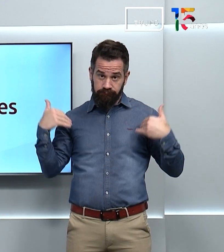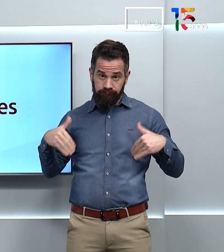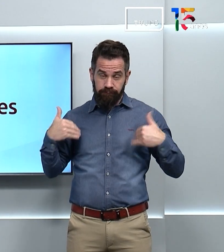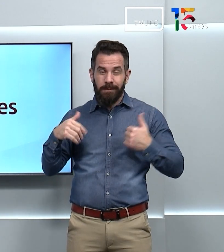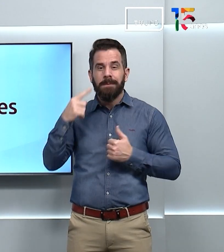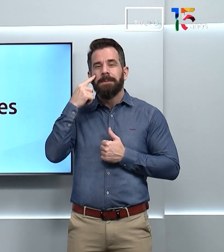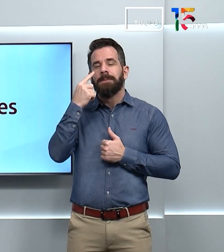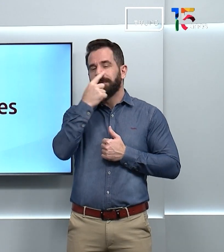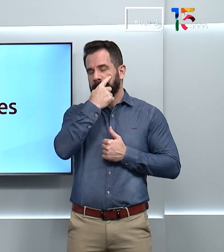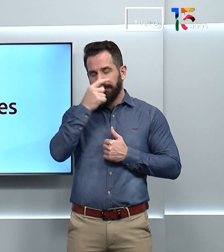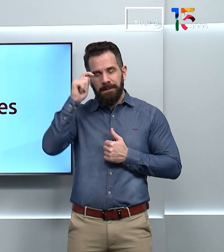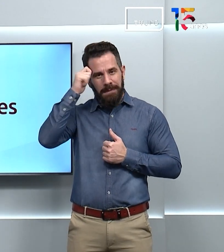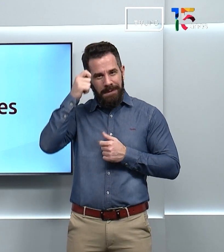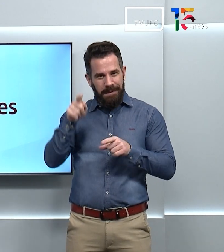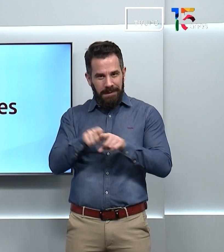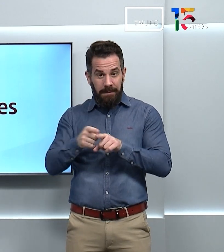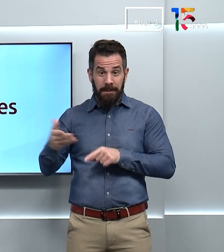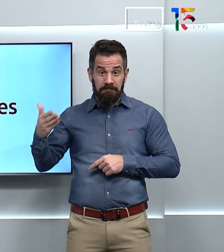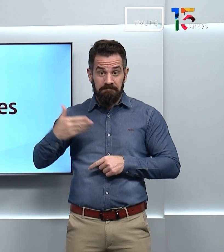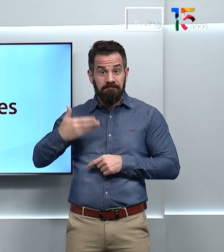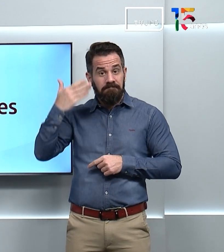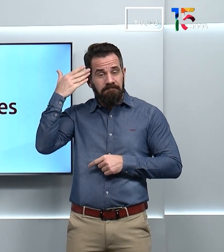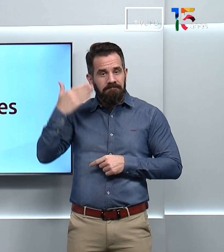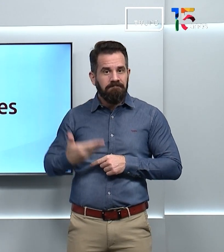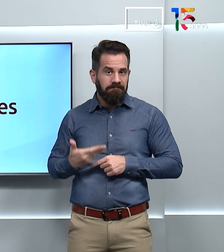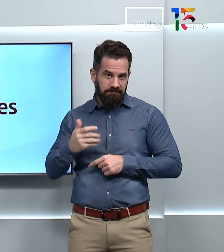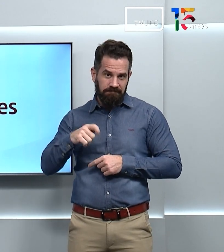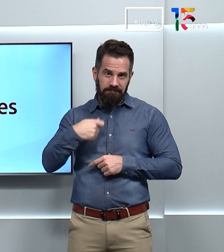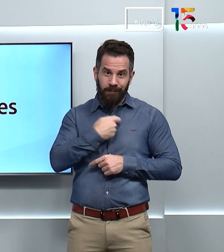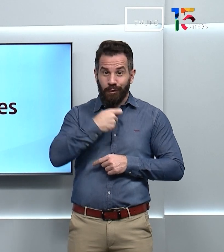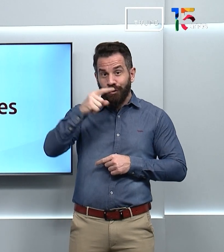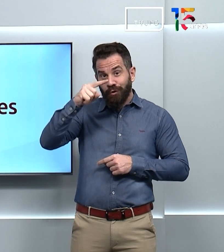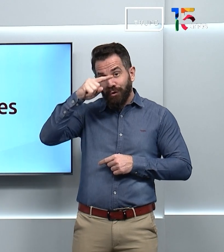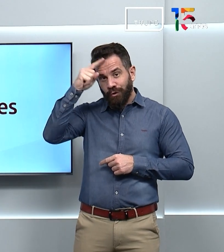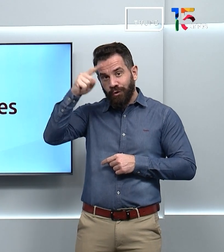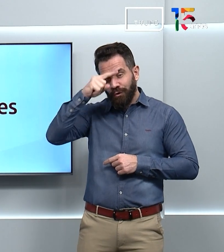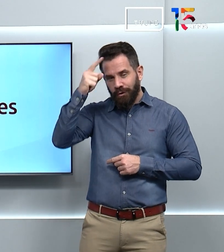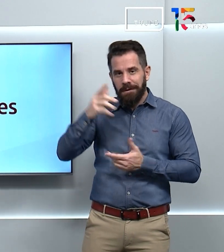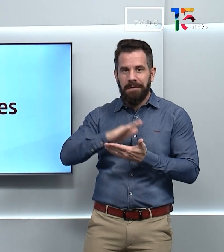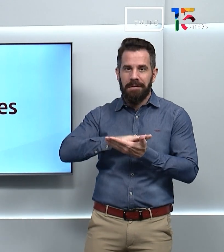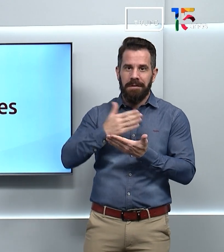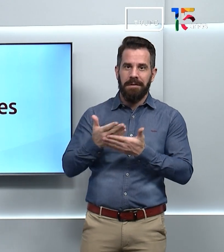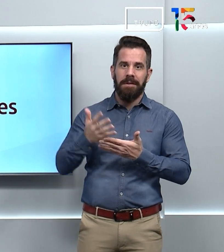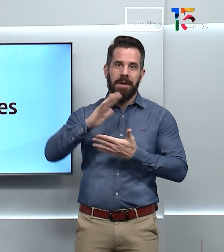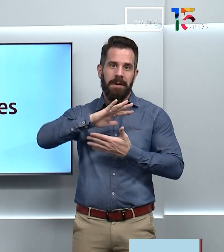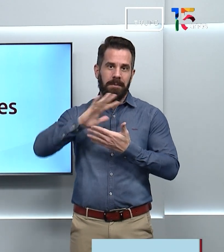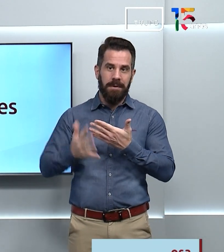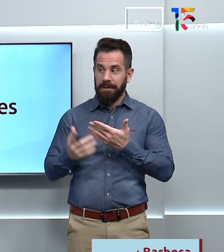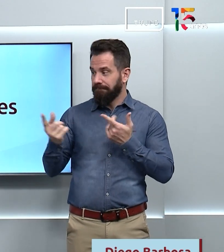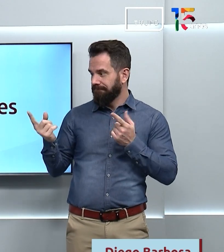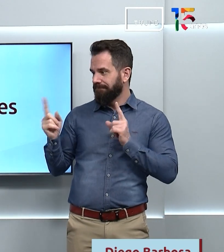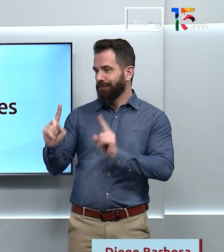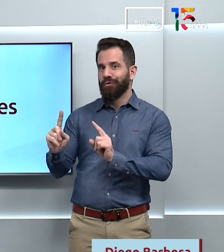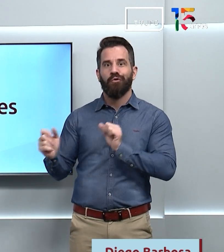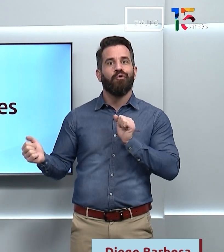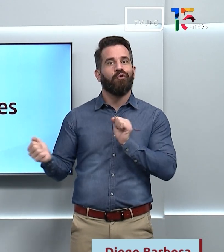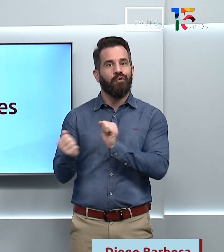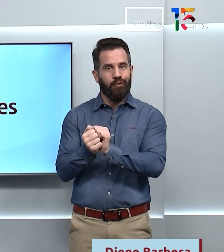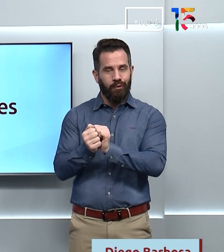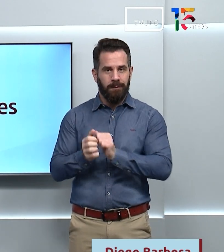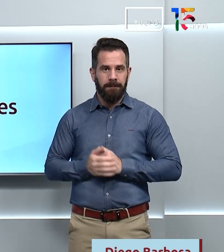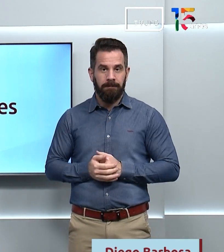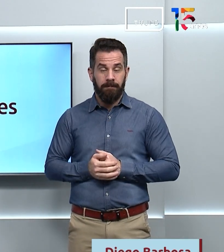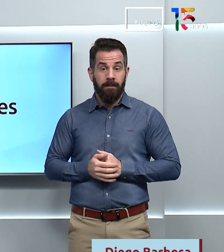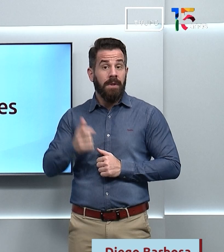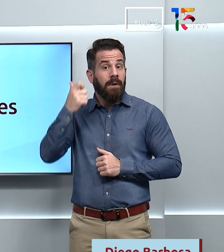também escuros. Ao meu lado esquerdo está o professor Diego Barbosa, que é o intérprete de Libras, que está aqui no estúdio.